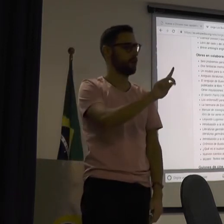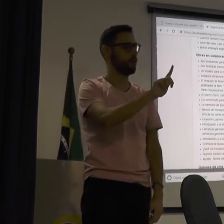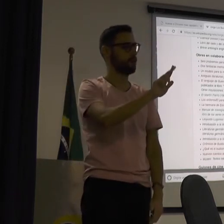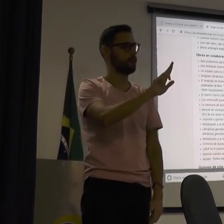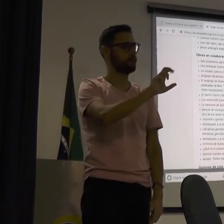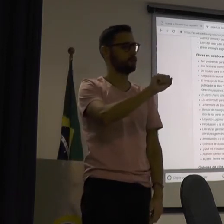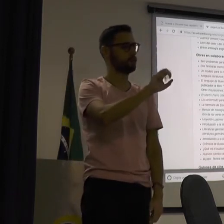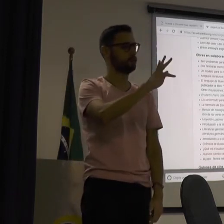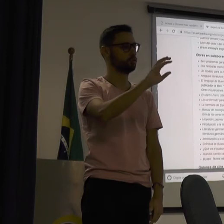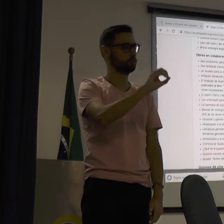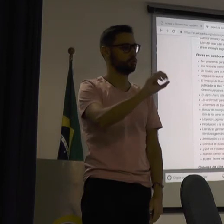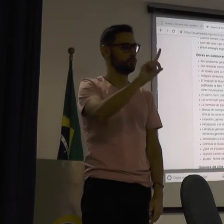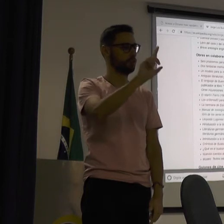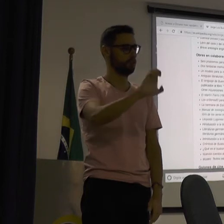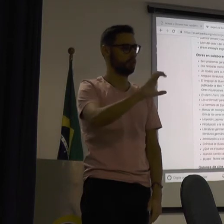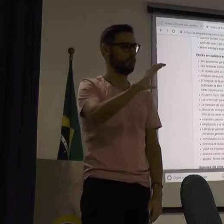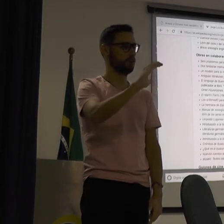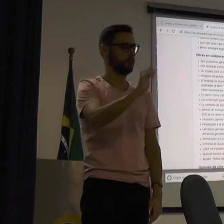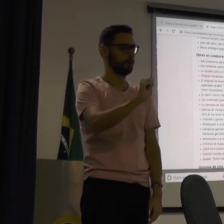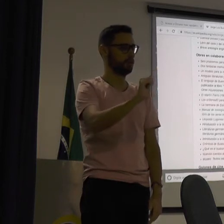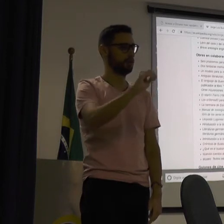gente, né? Intimida muita gente.